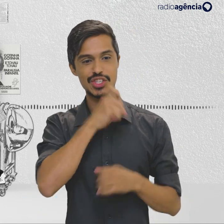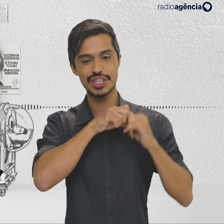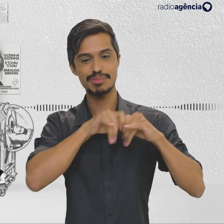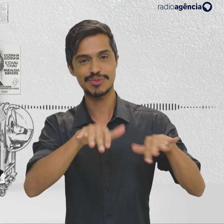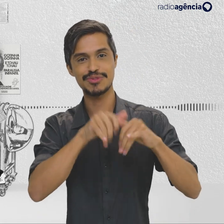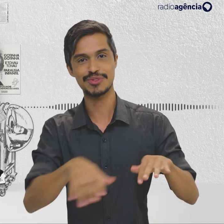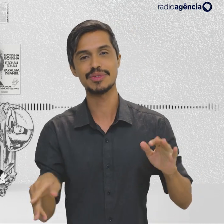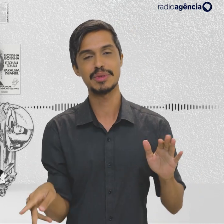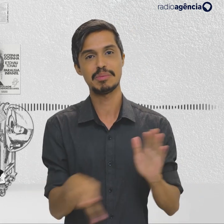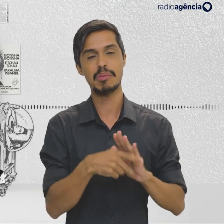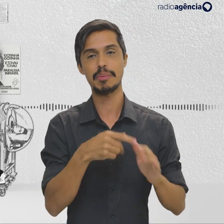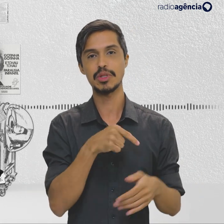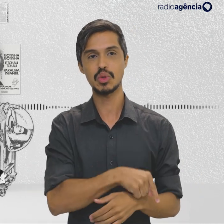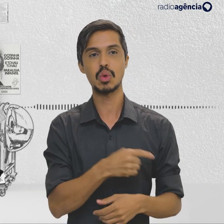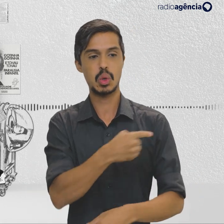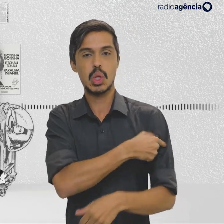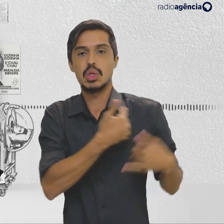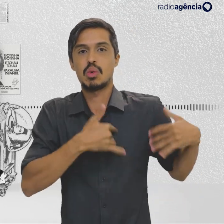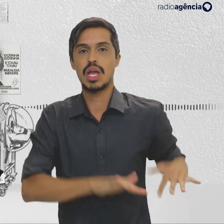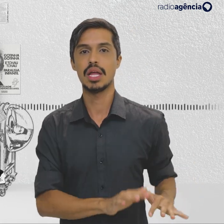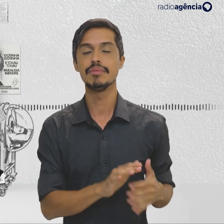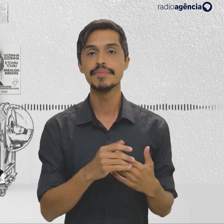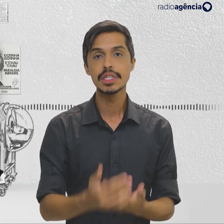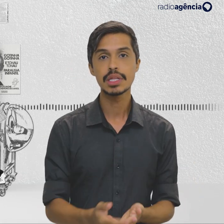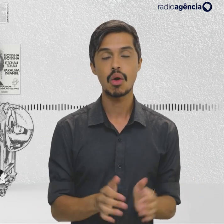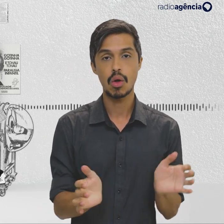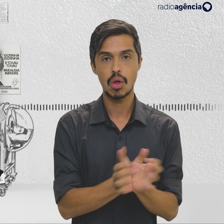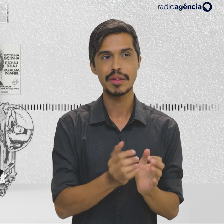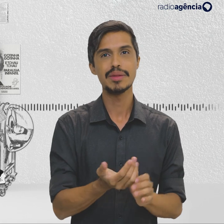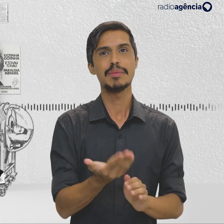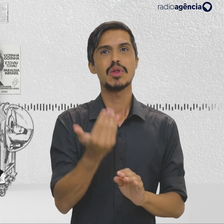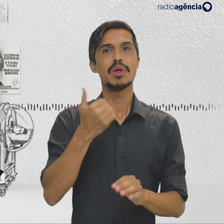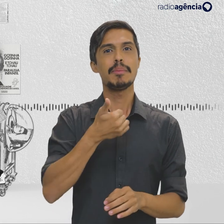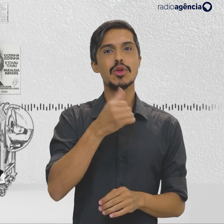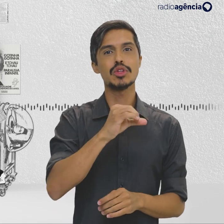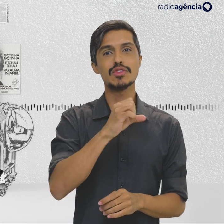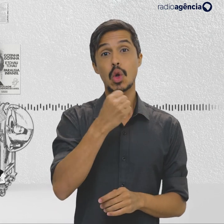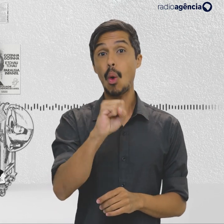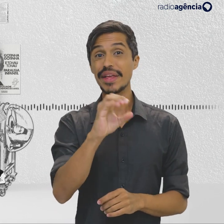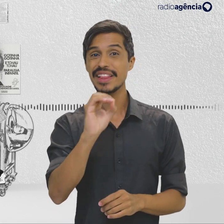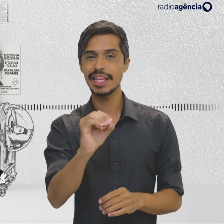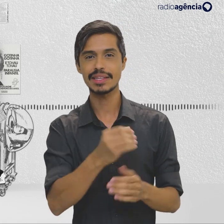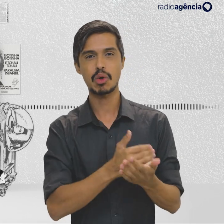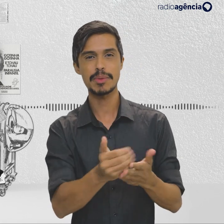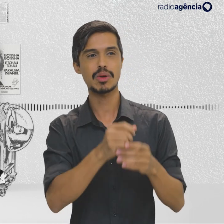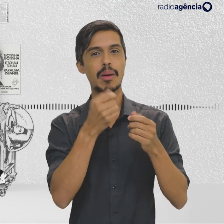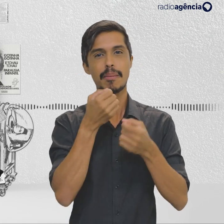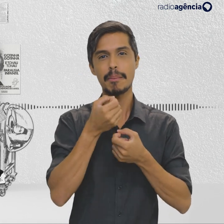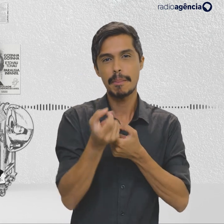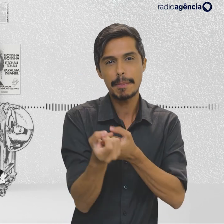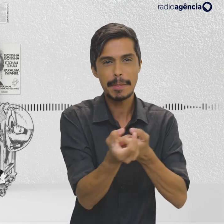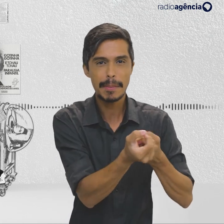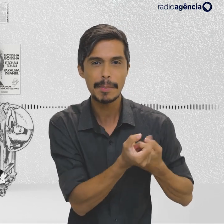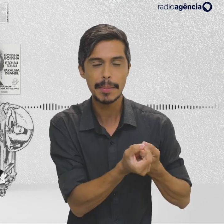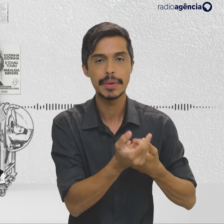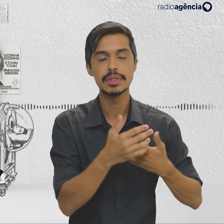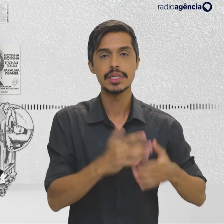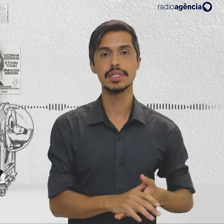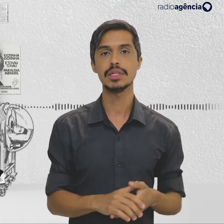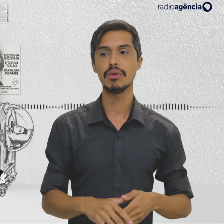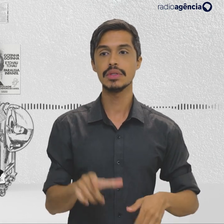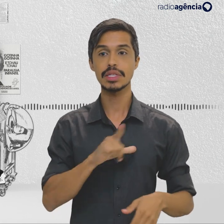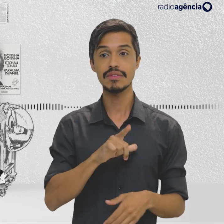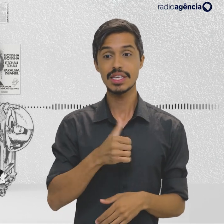movimento antivacina ela começou a circular na década de 80 mas várias pesquisas incluindo uma que